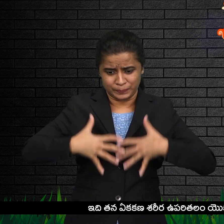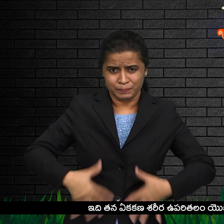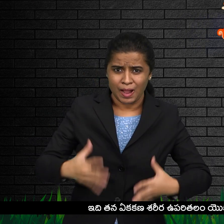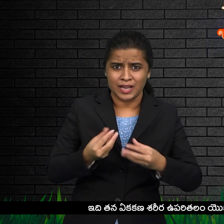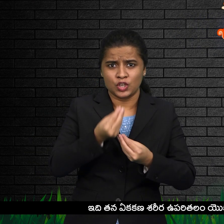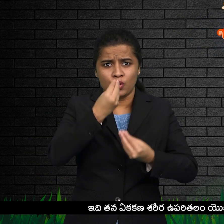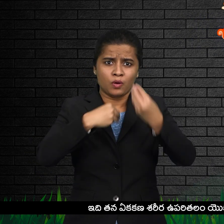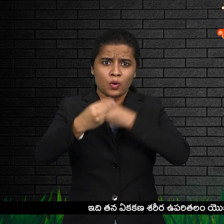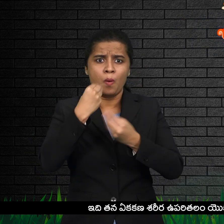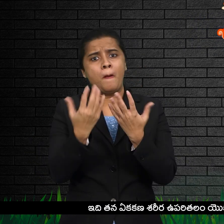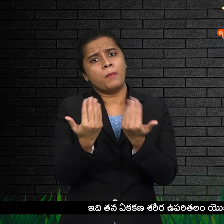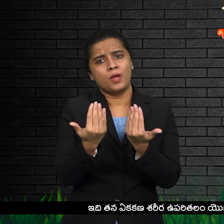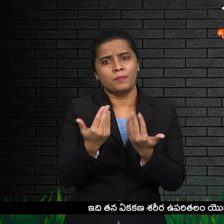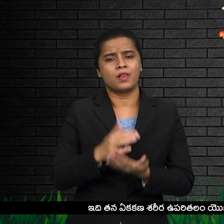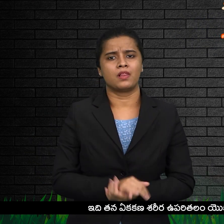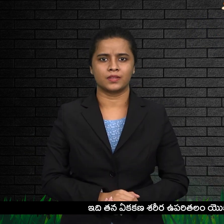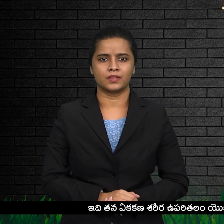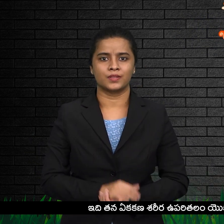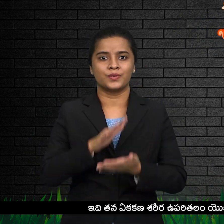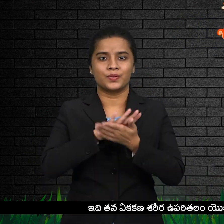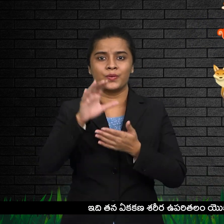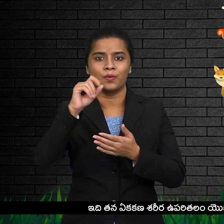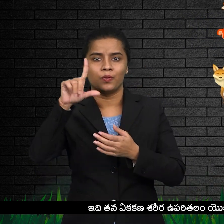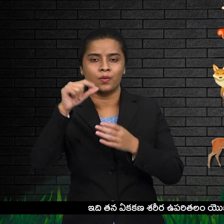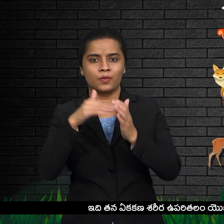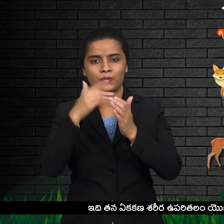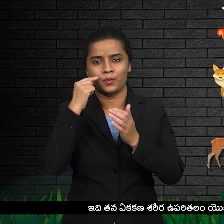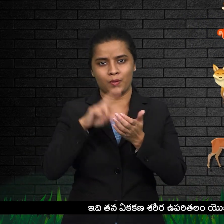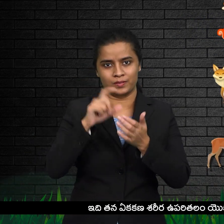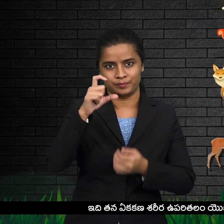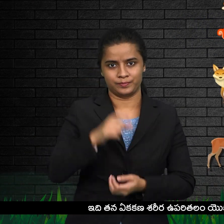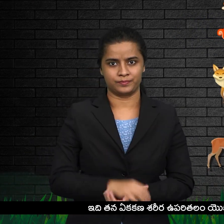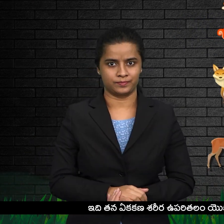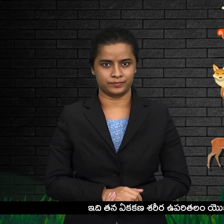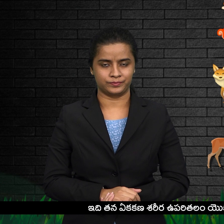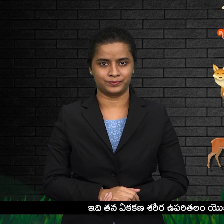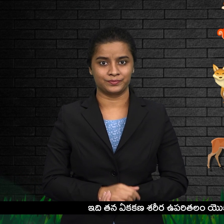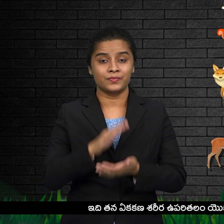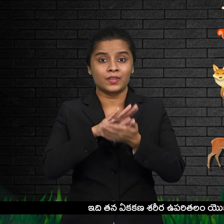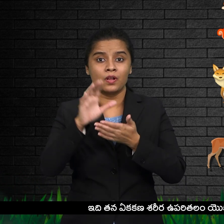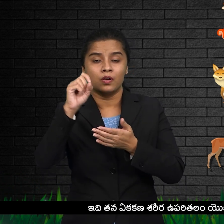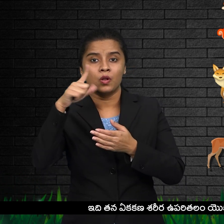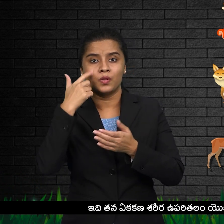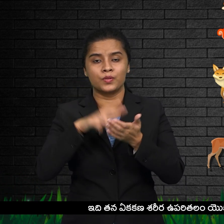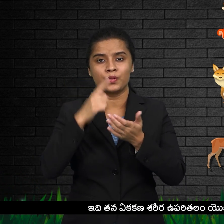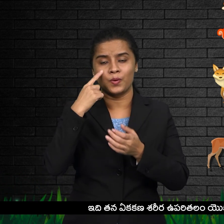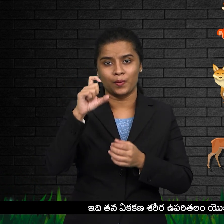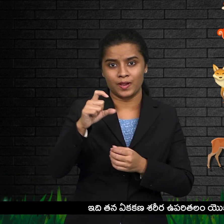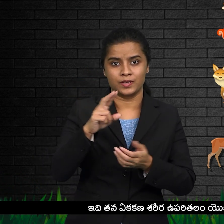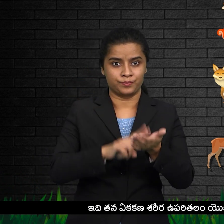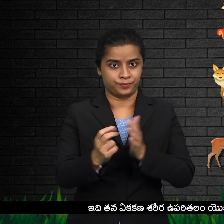ఇది తన ఏకకణ శరీర ఉపరితలం యొక్క ఏ భాగం ద్వారానైనా ఆహారాన్ని తీసుకోగలదు.